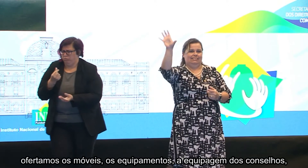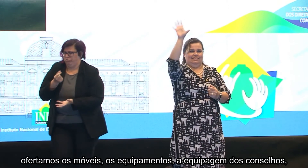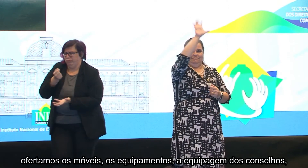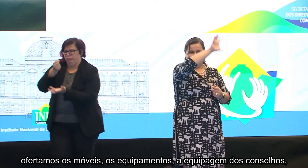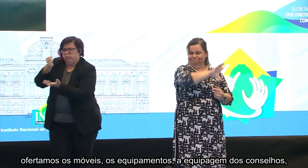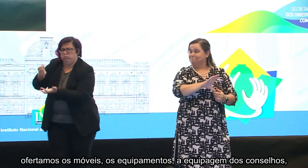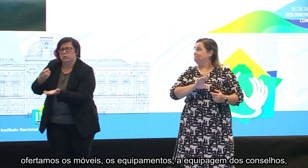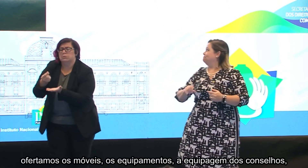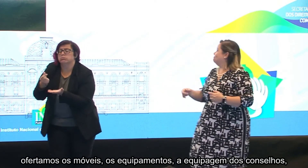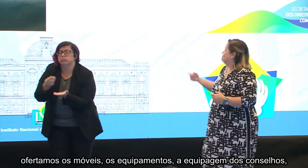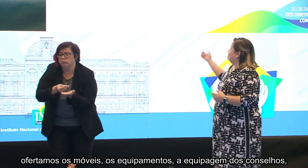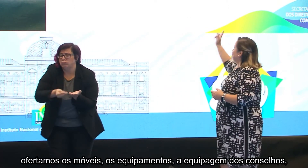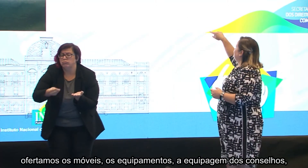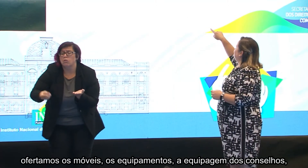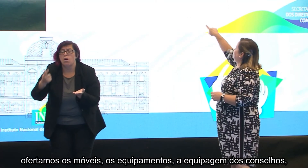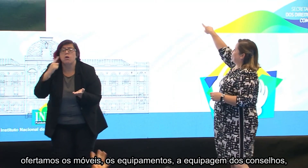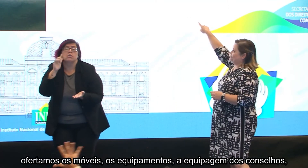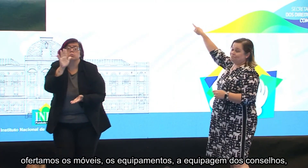móveis, os equipamentos, a equipagem dos conselhos.